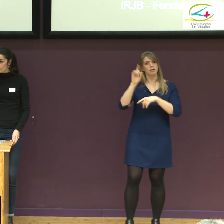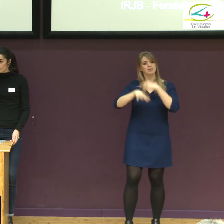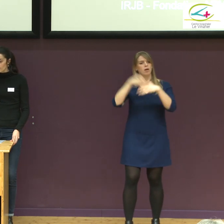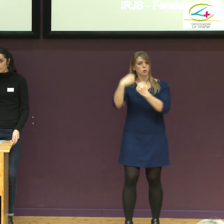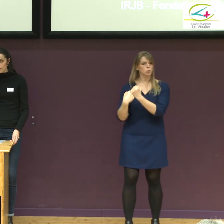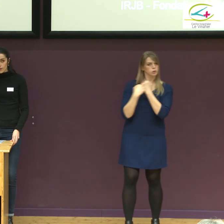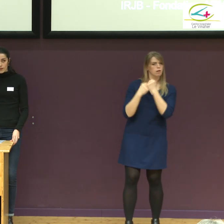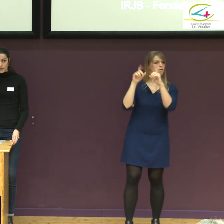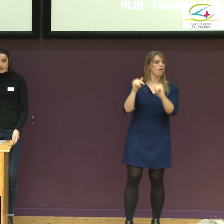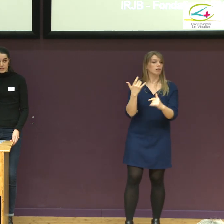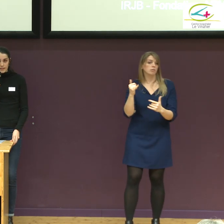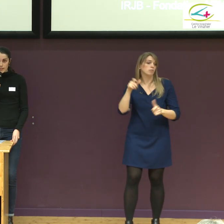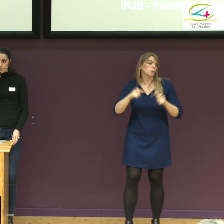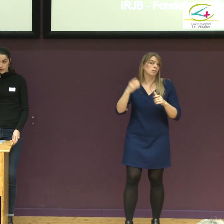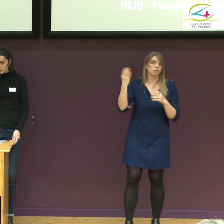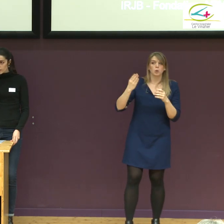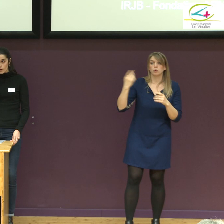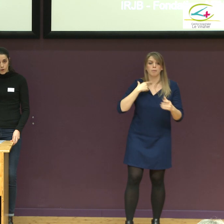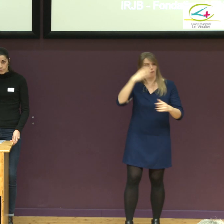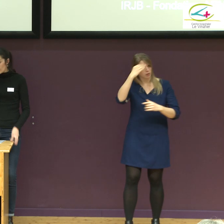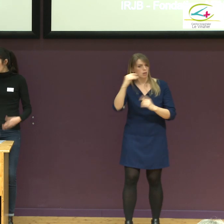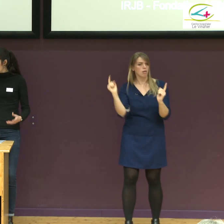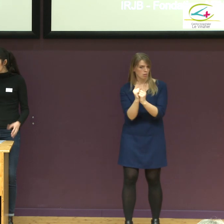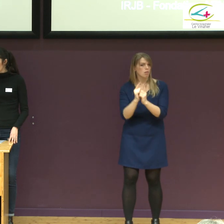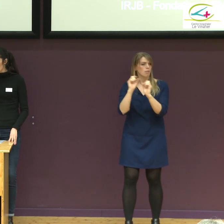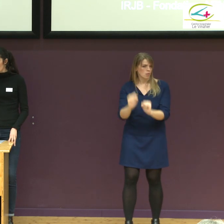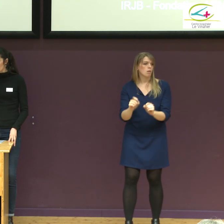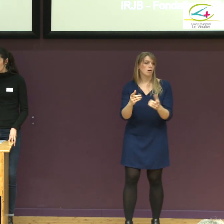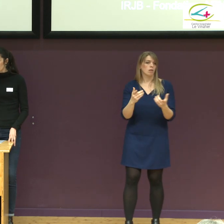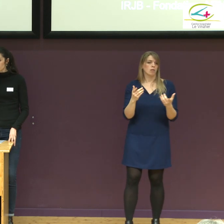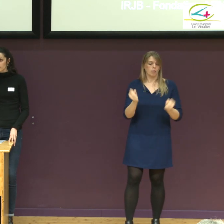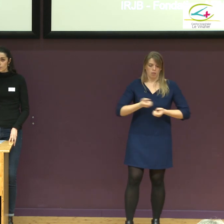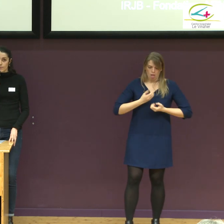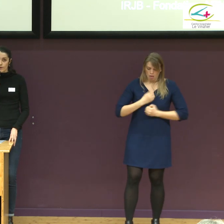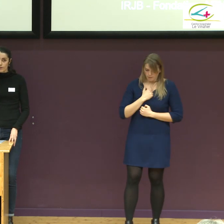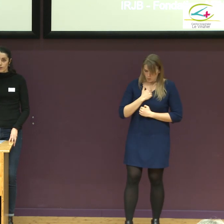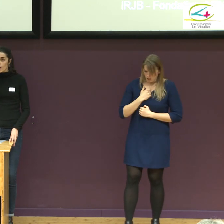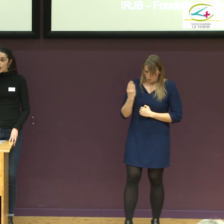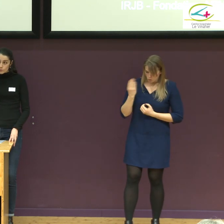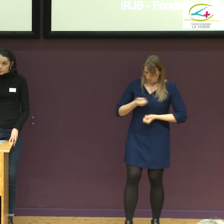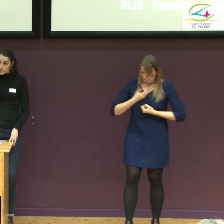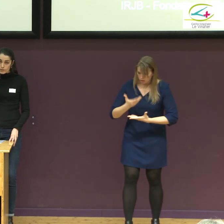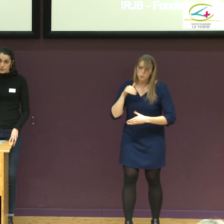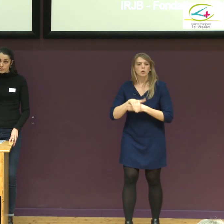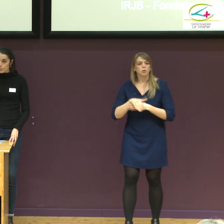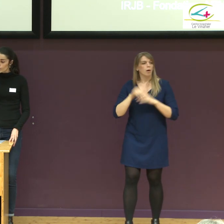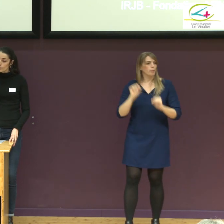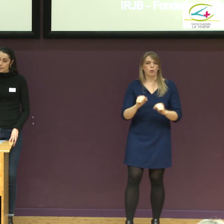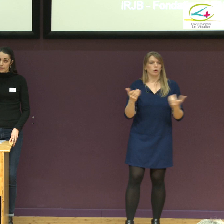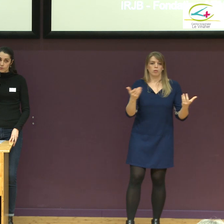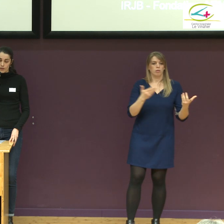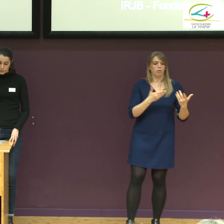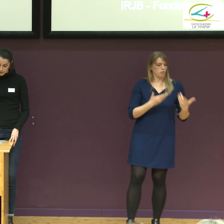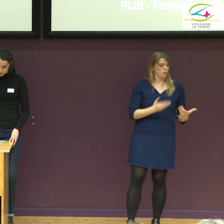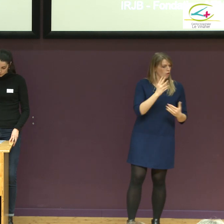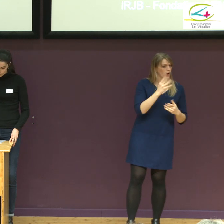des professionnels spécialisés qui peuvent aussi, avec lesquels vous pouvez en parler plus individuellement à tout moment, pendant ou